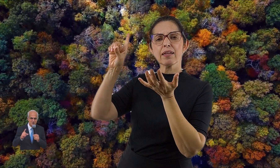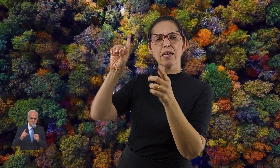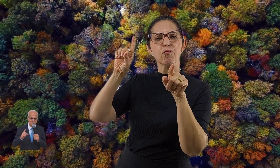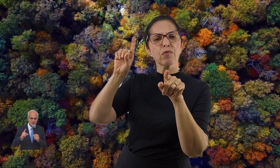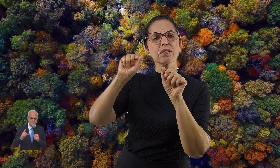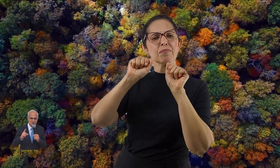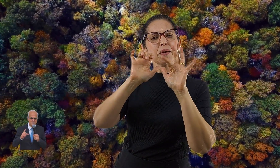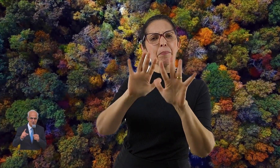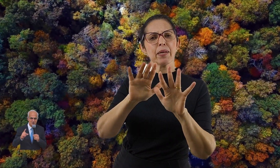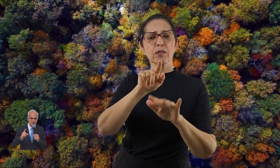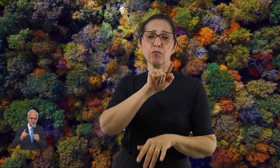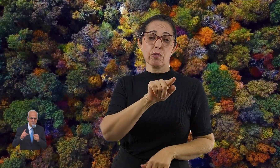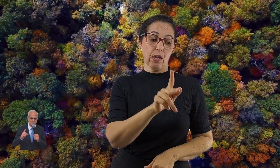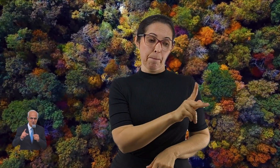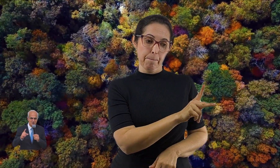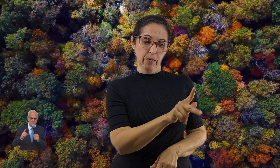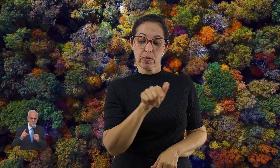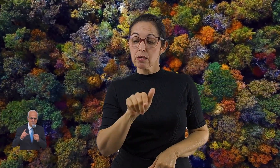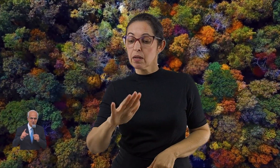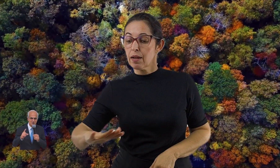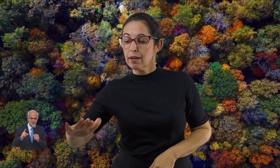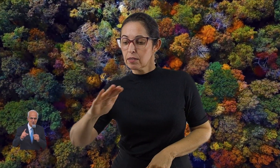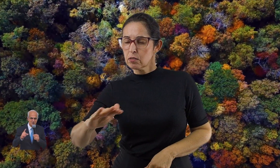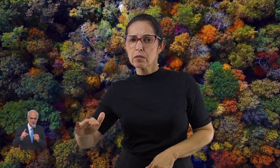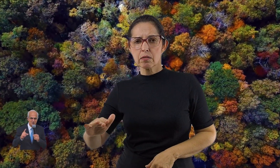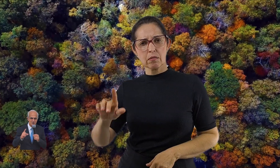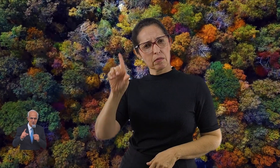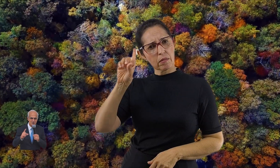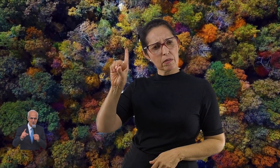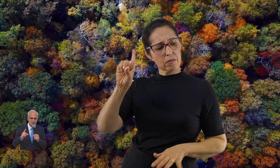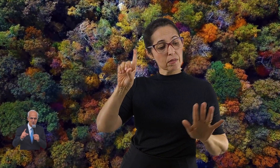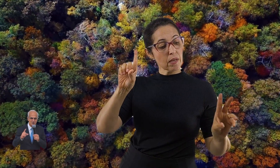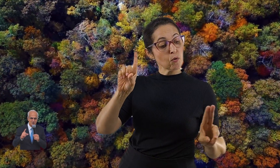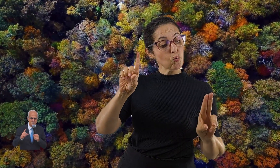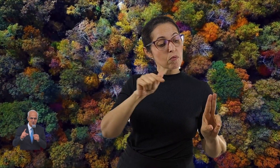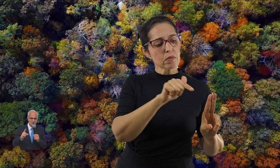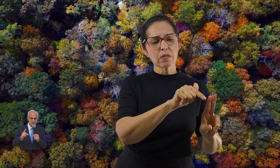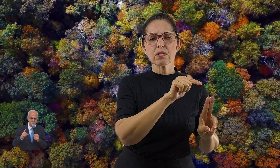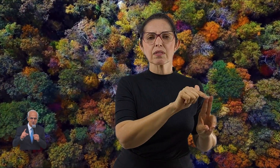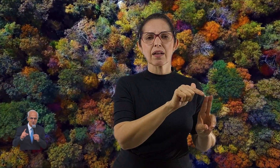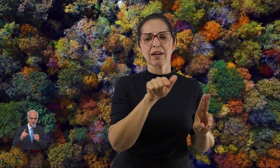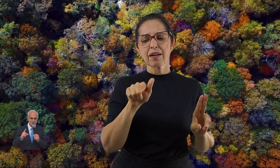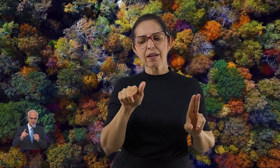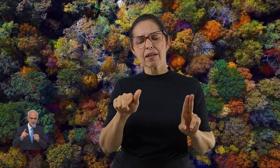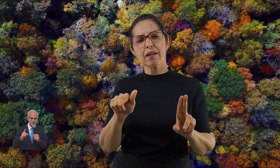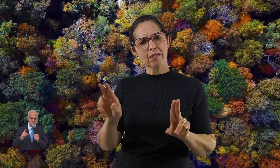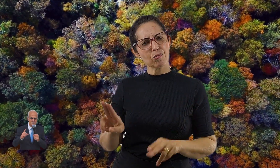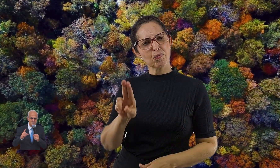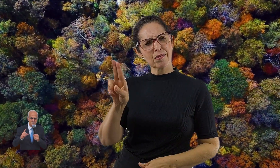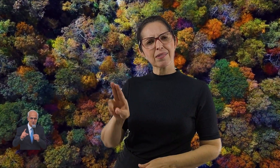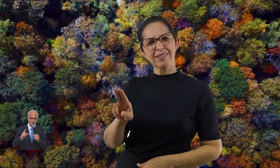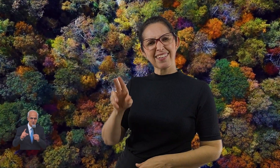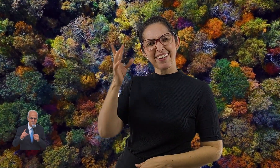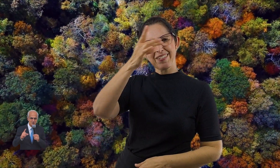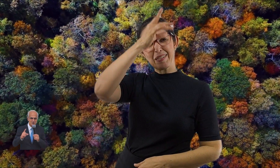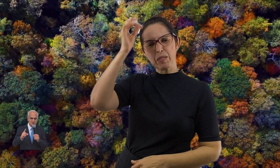de criança, e Deus quer que você seja uma bênção lá na sua sala, cheia do Espírito Santo e cheia do poder de